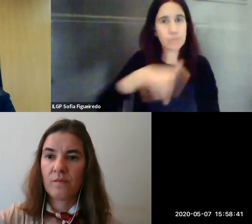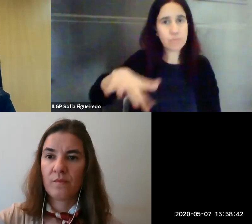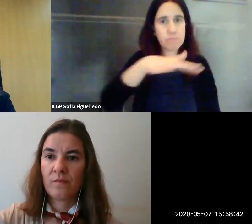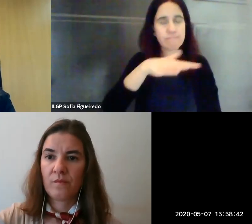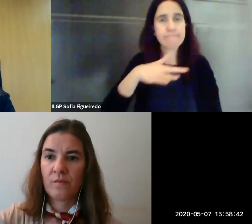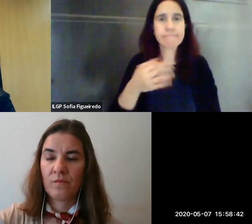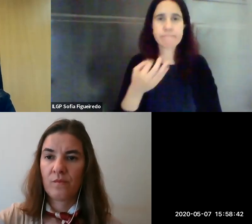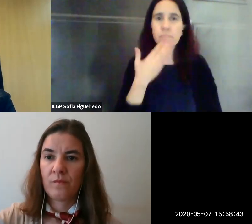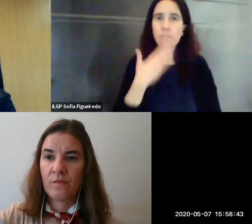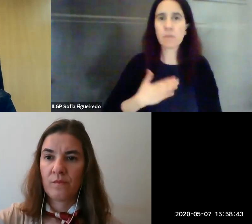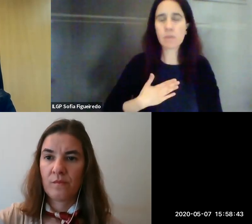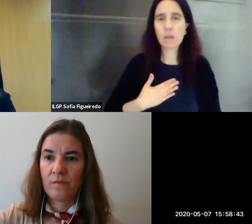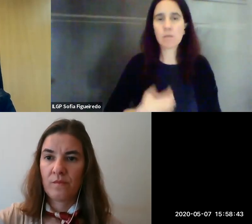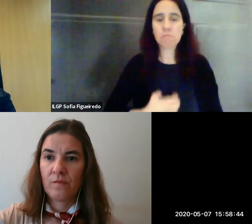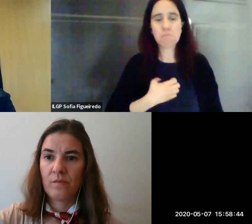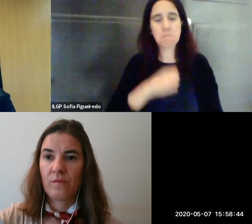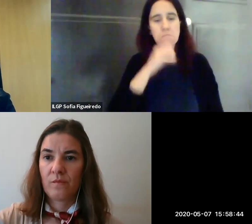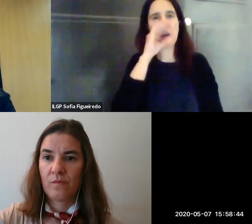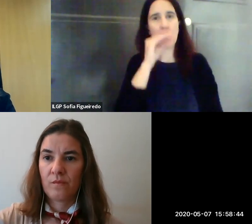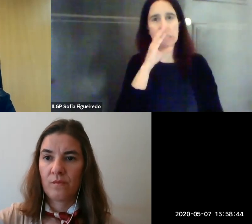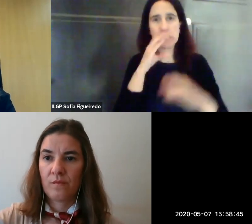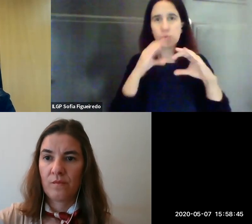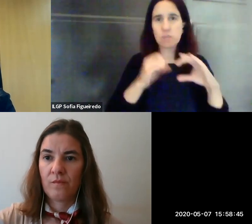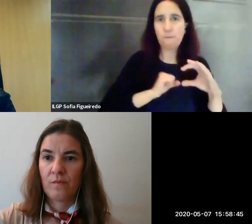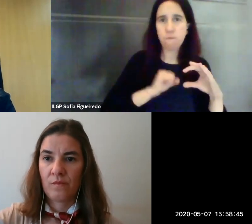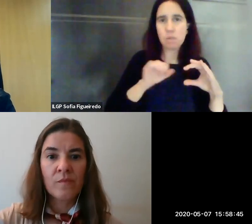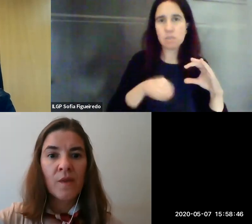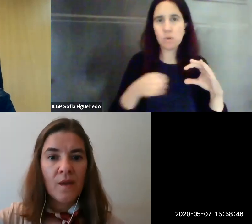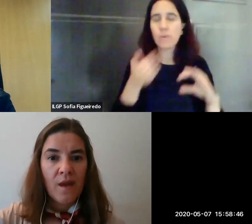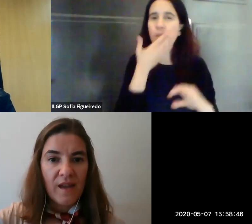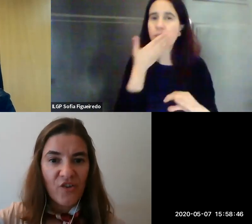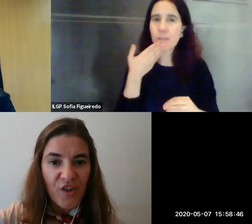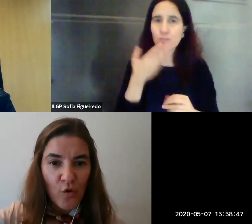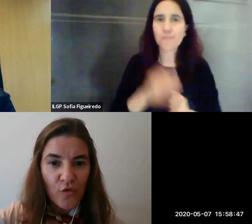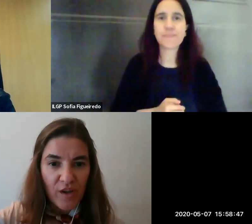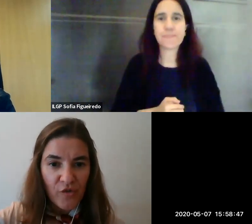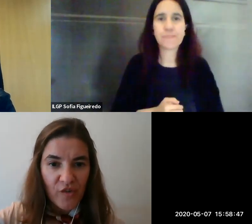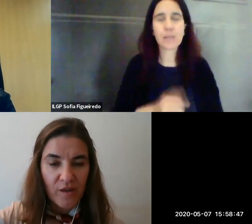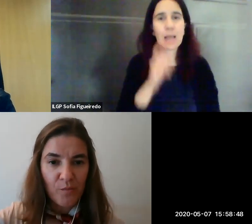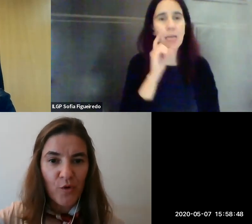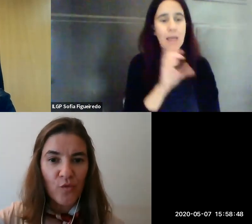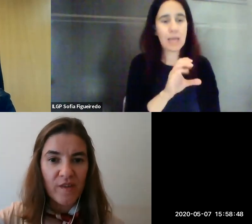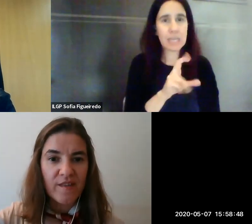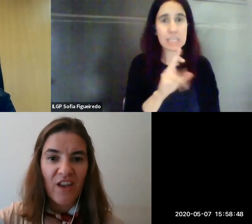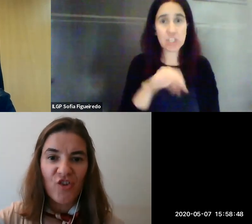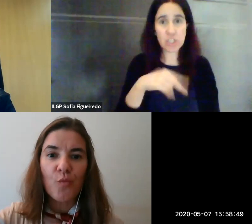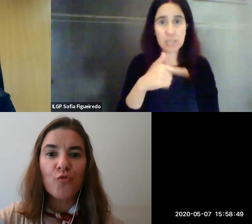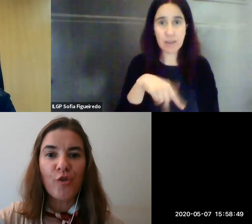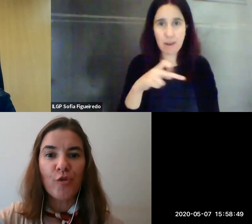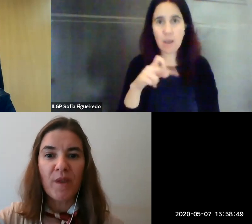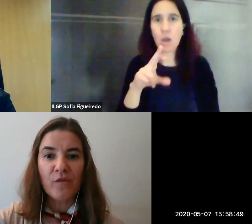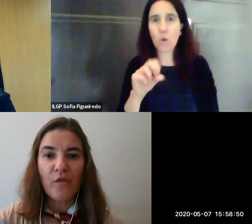uma forma de medir se a nossa comunicação está ou não a ser eficaz. A Cristina Rodrigues pergunta se acha